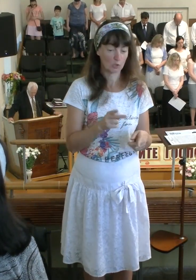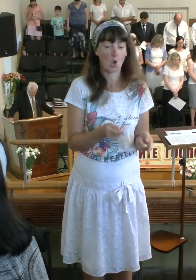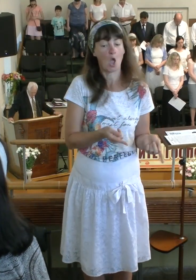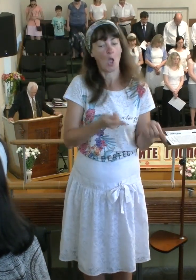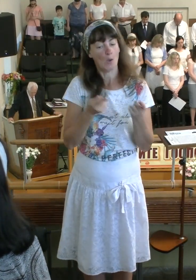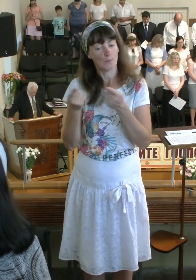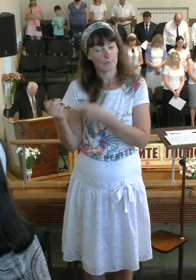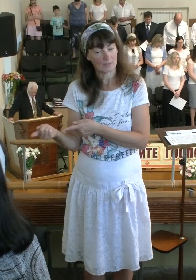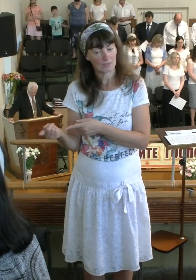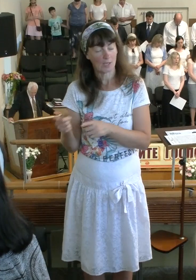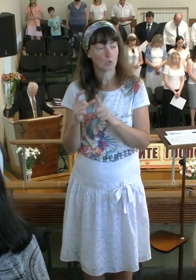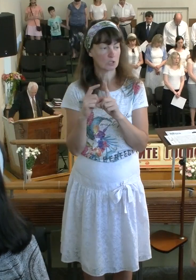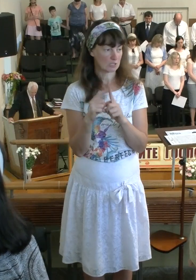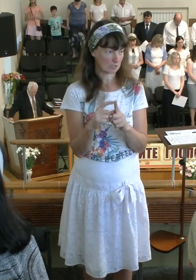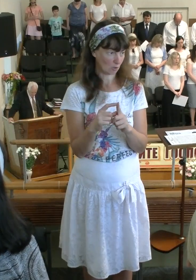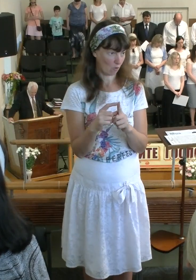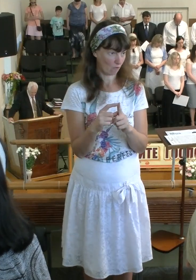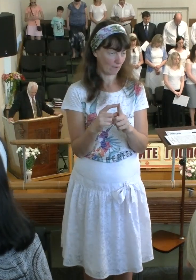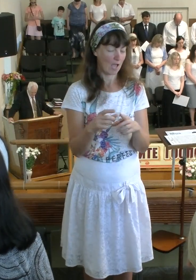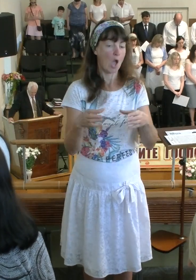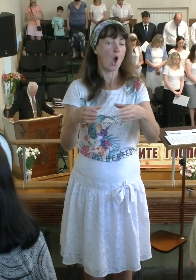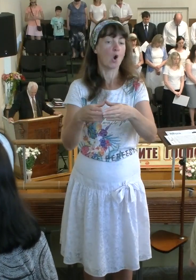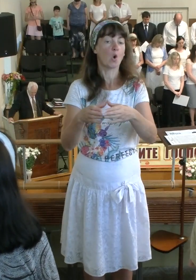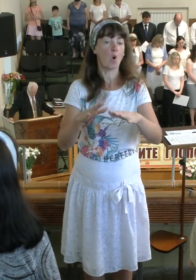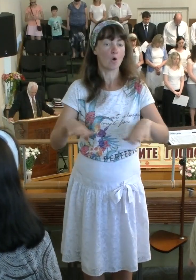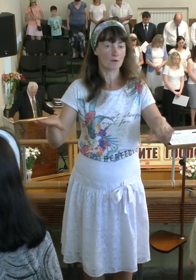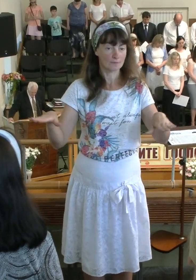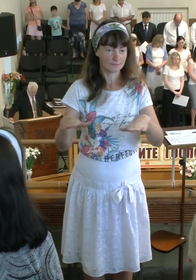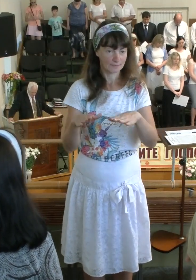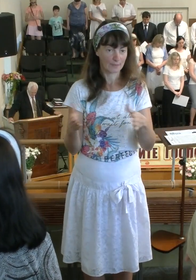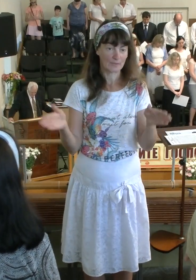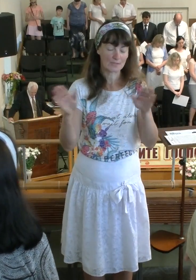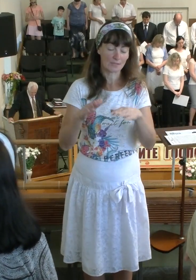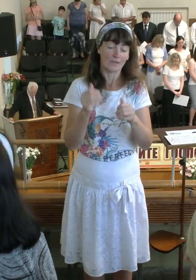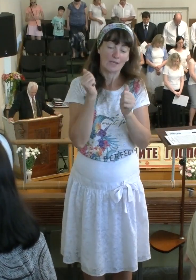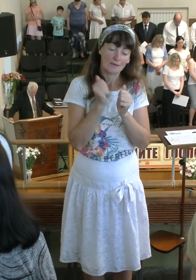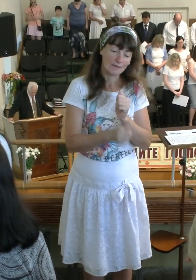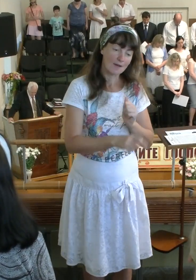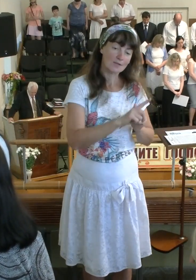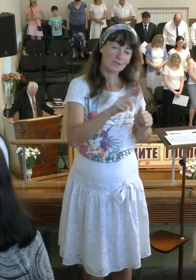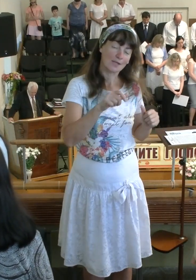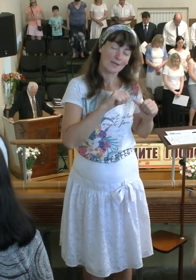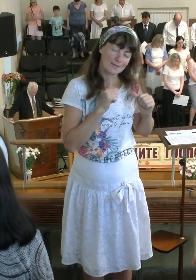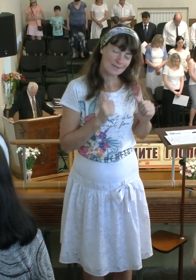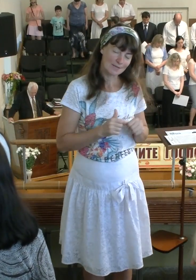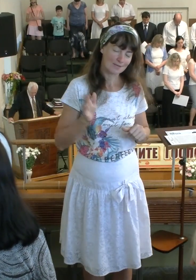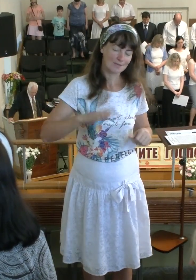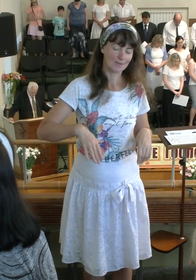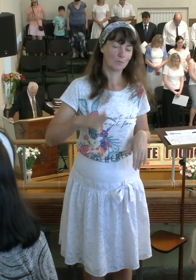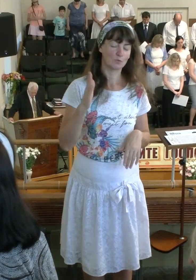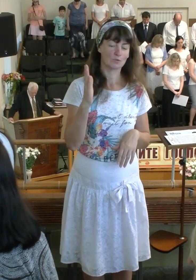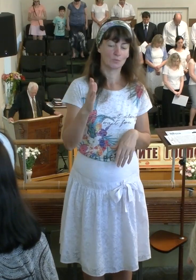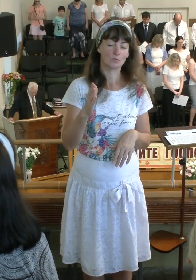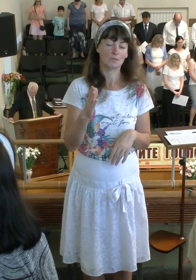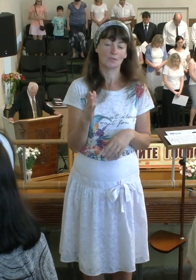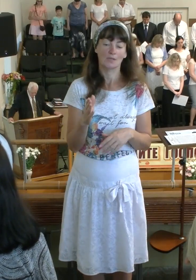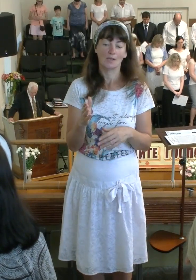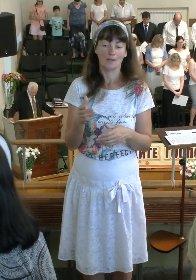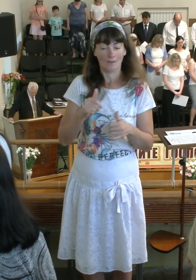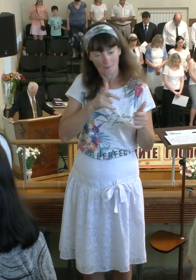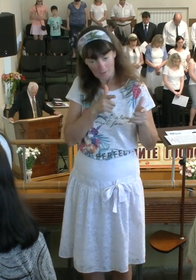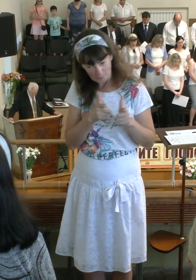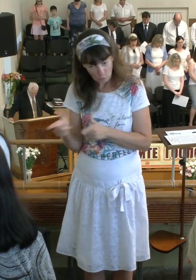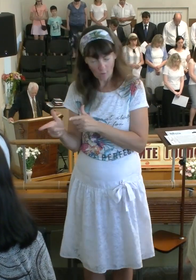слово, хор. И каждое сердце сегодня пусть будет приготовлено принять истину